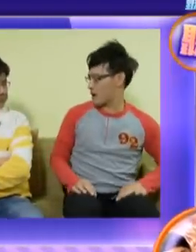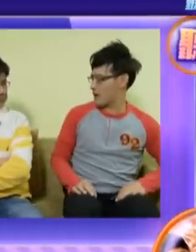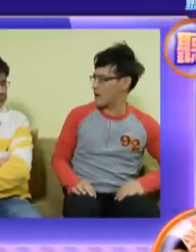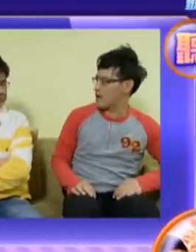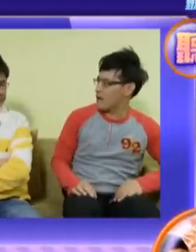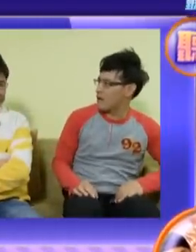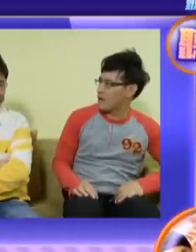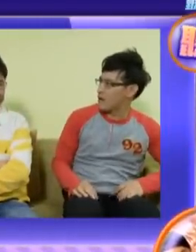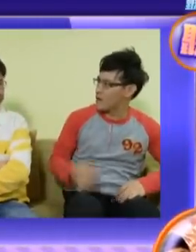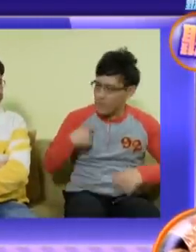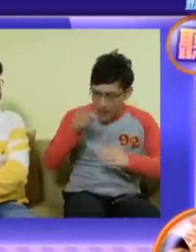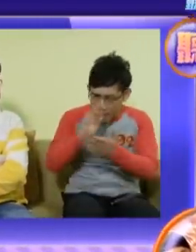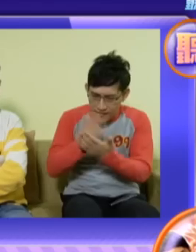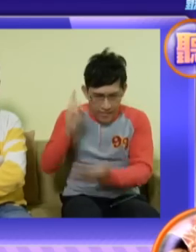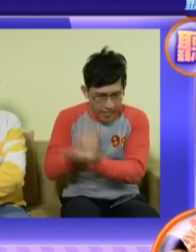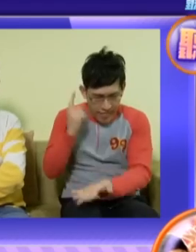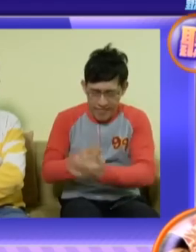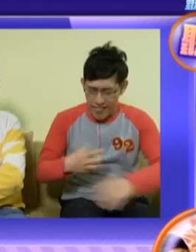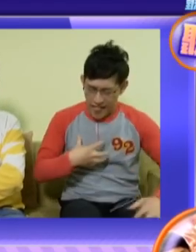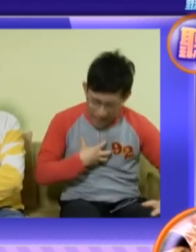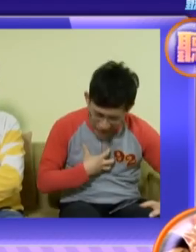样，每天看书很累耶。